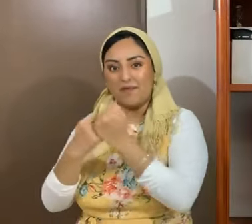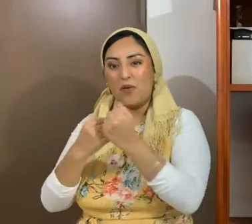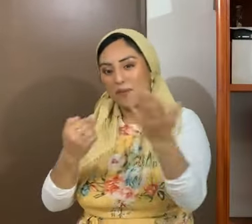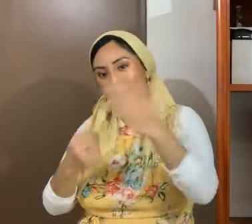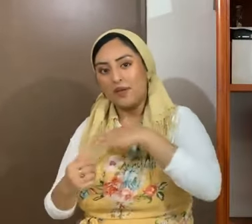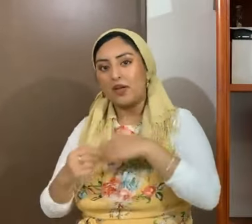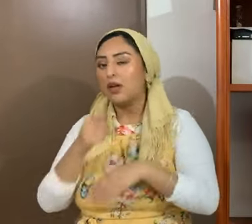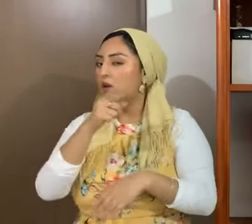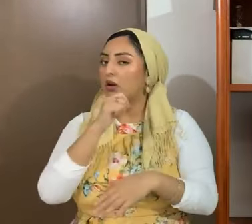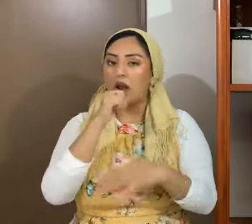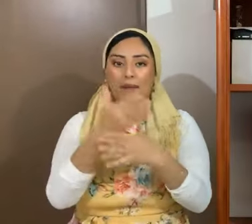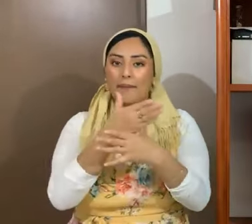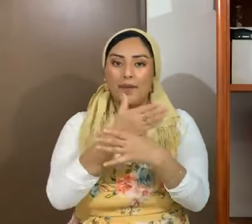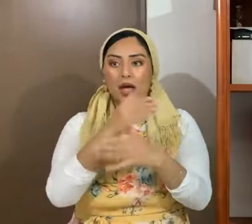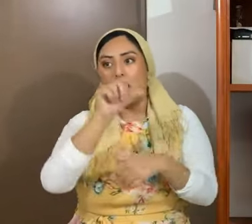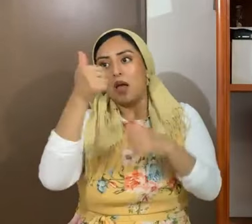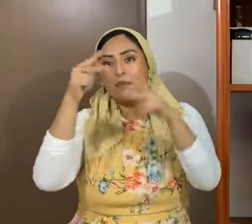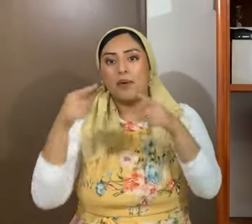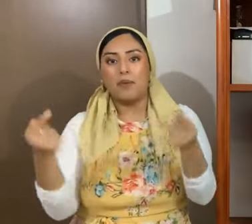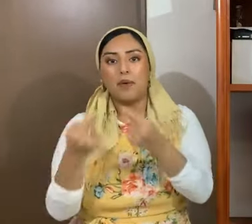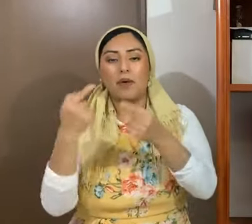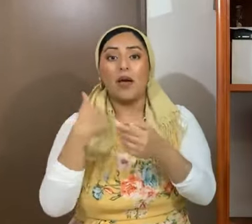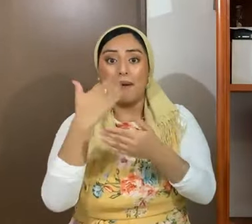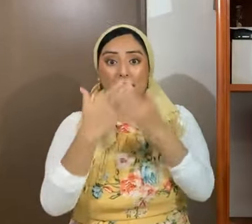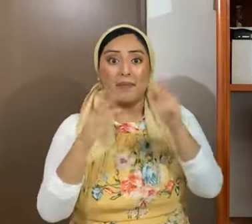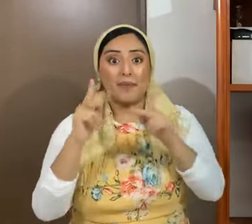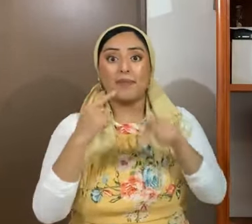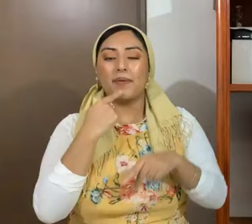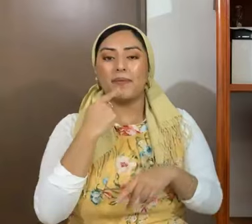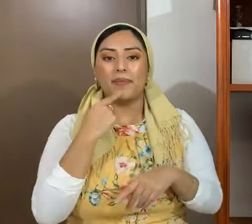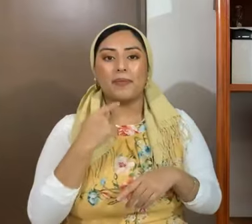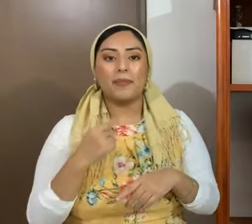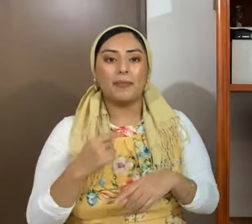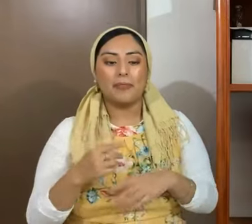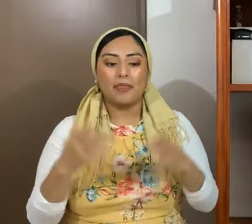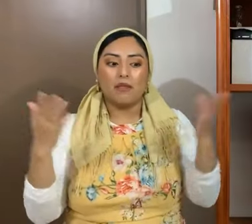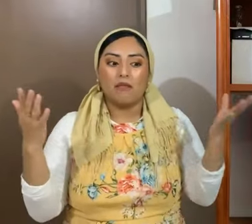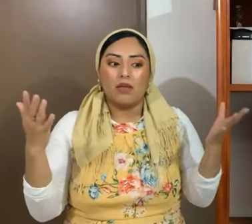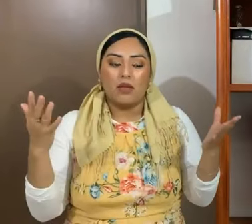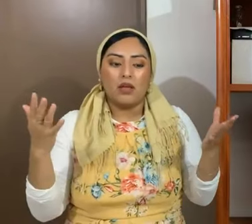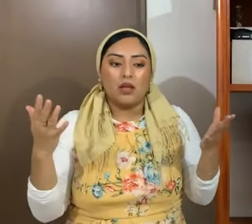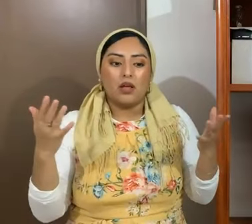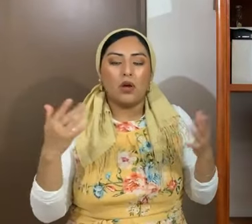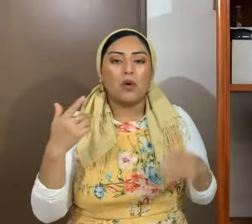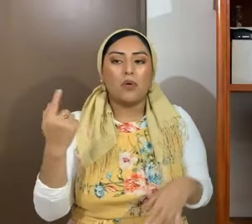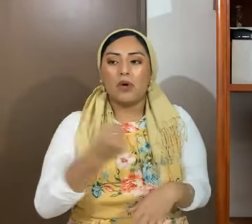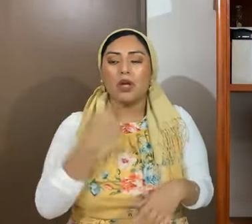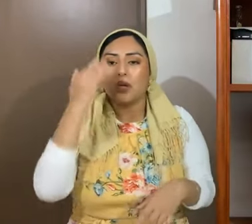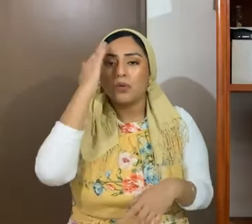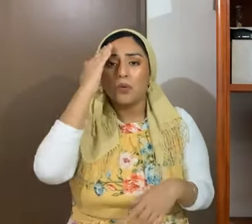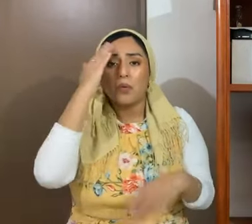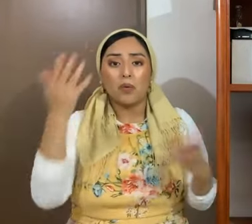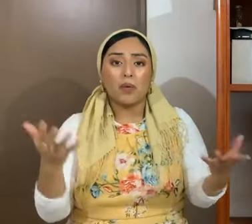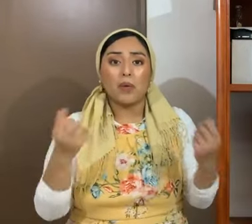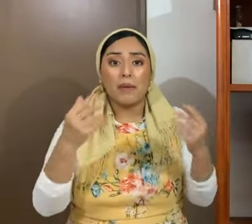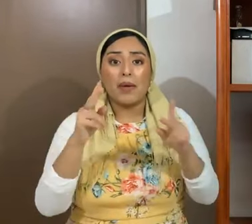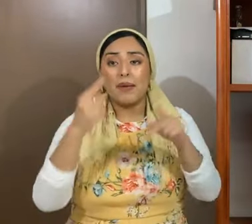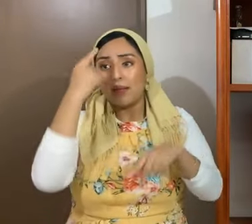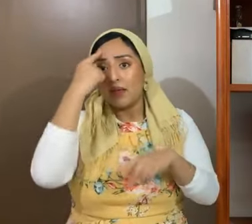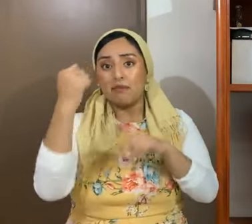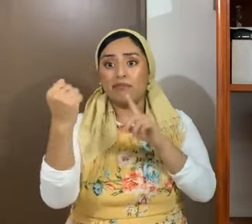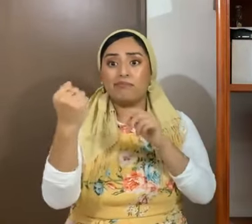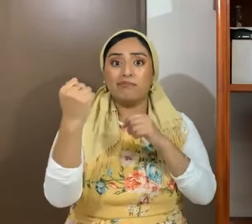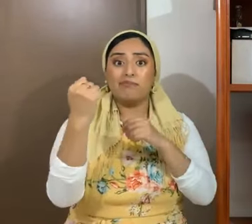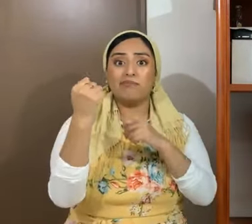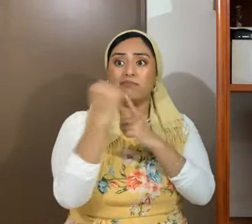hagas partícipe de pecados ajenos. Hay gente que va y te dice, porque vamos, lo sabemos, muchos creen que nos